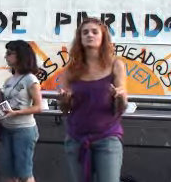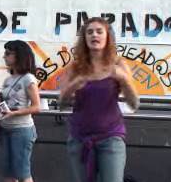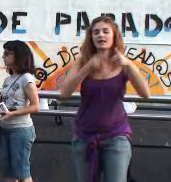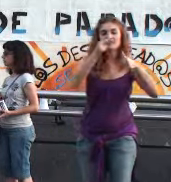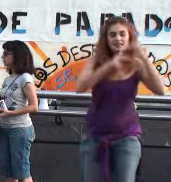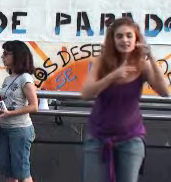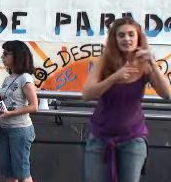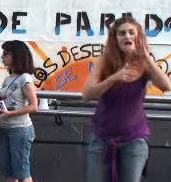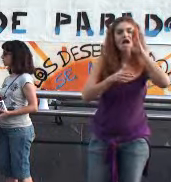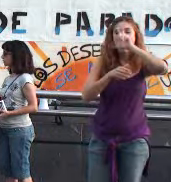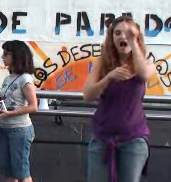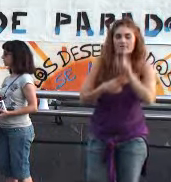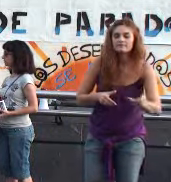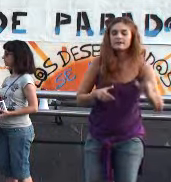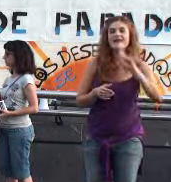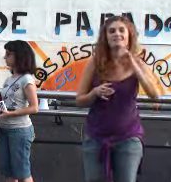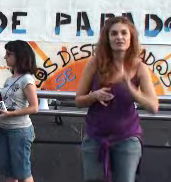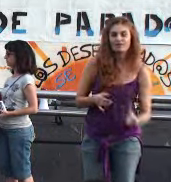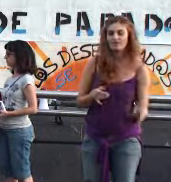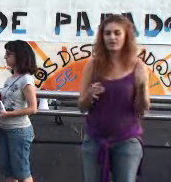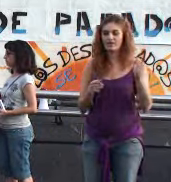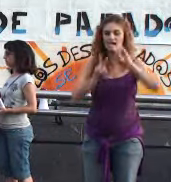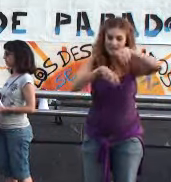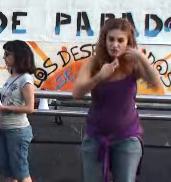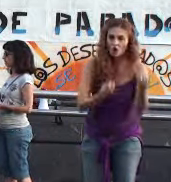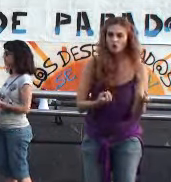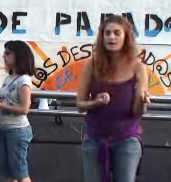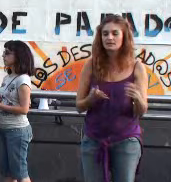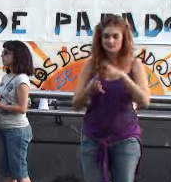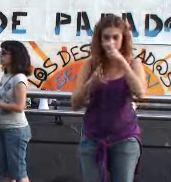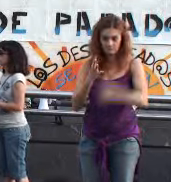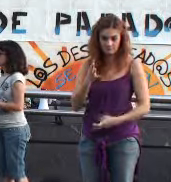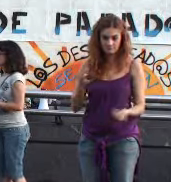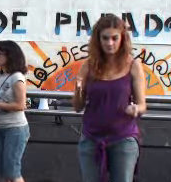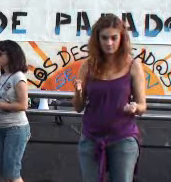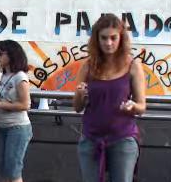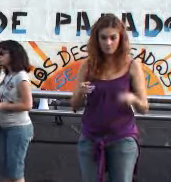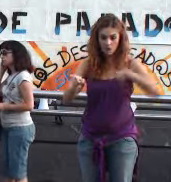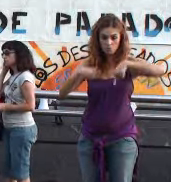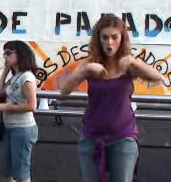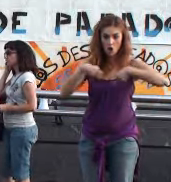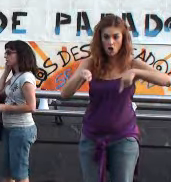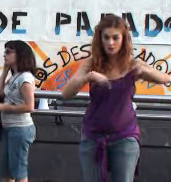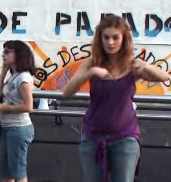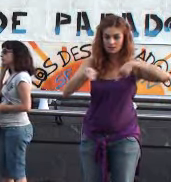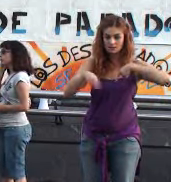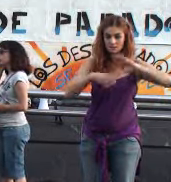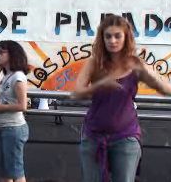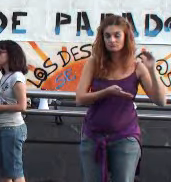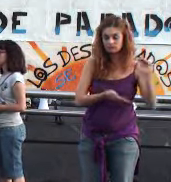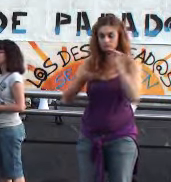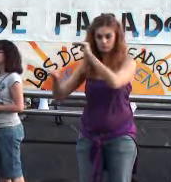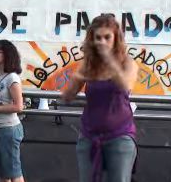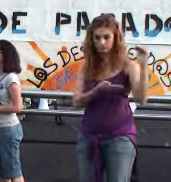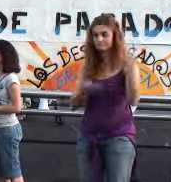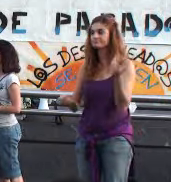albañilería, fontanería, electricidad, reformas, portes, que queremos llevar algo de un sitio a otro,